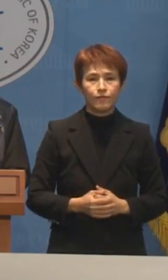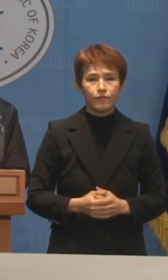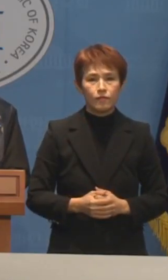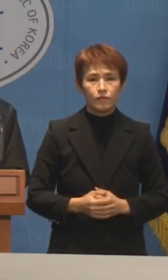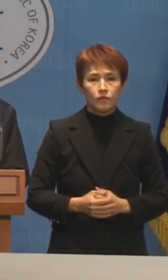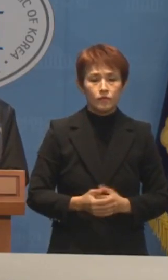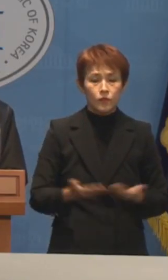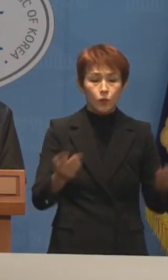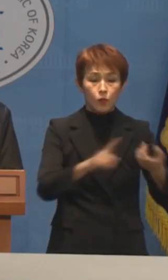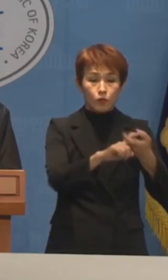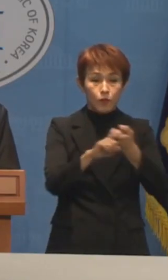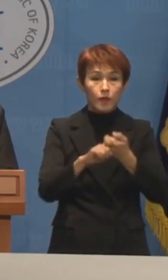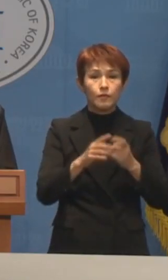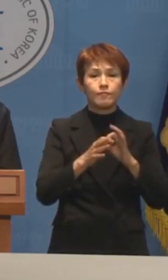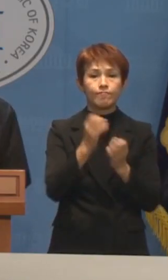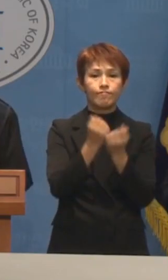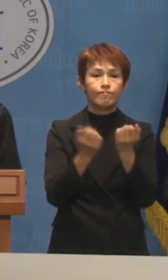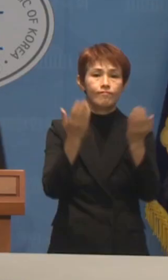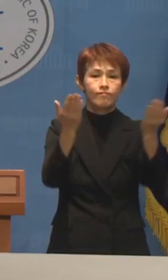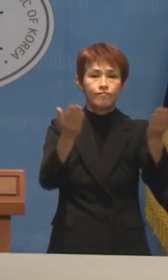노동조합 발언을 듣도록 하겠습니다.